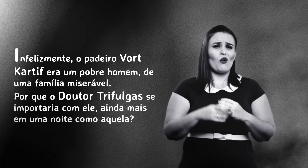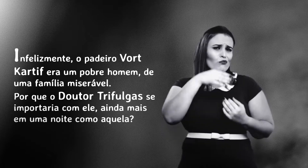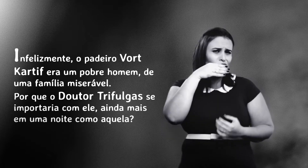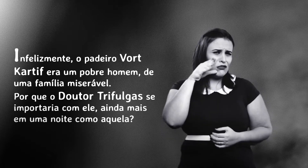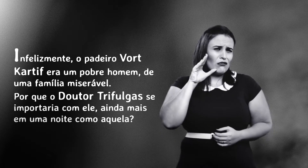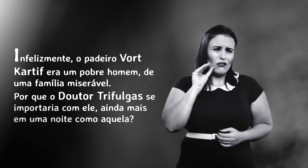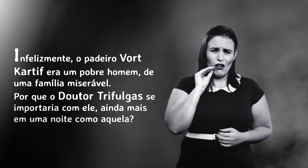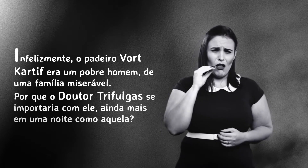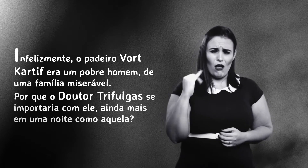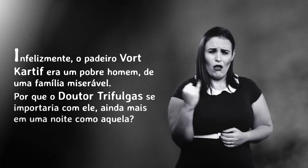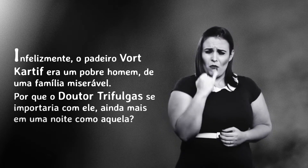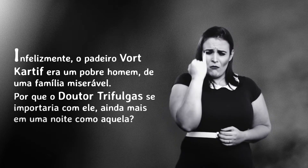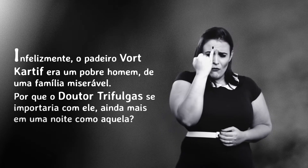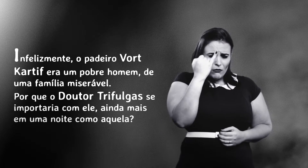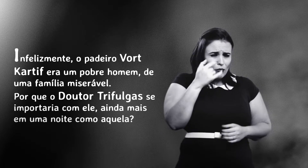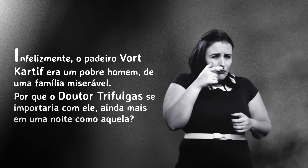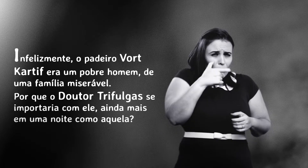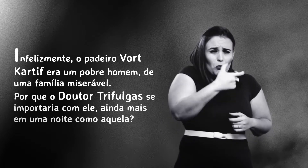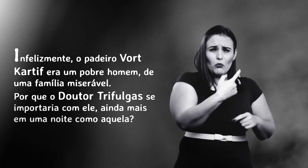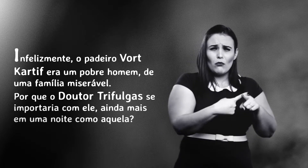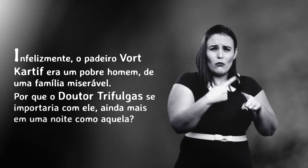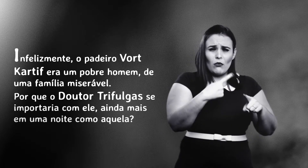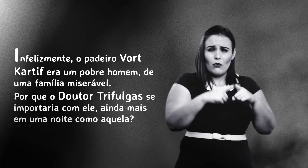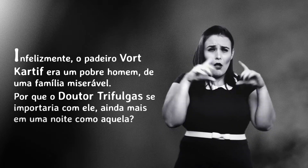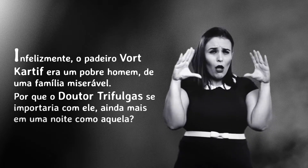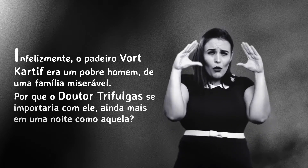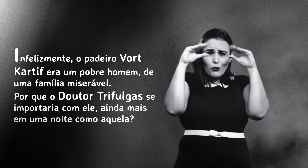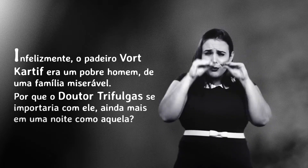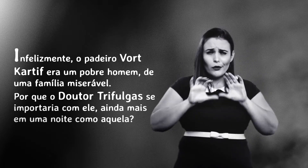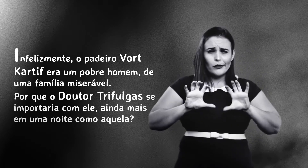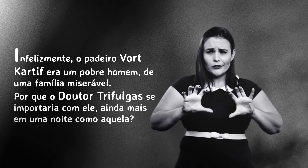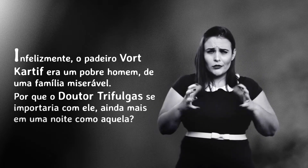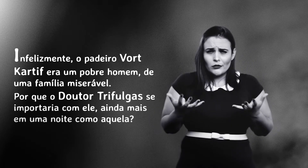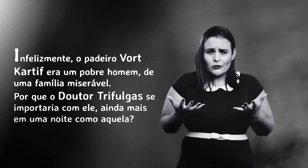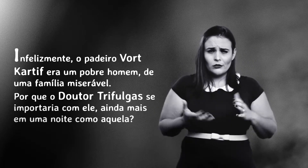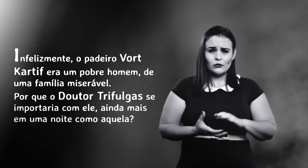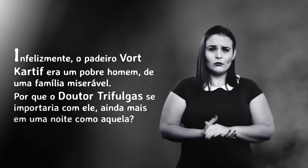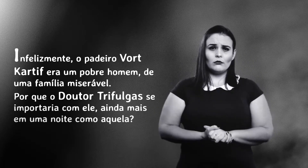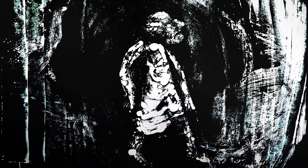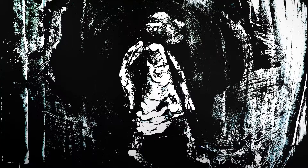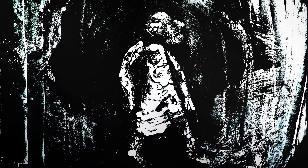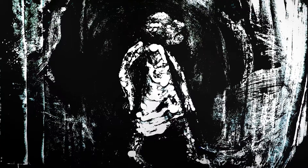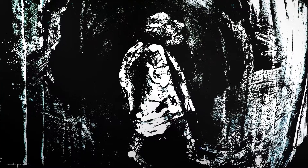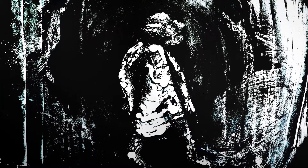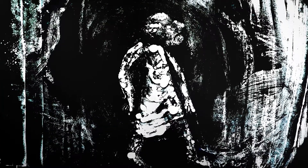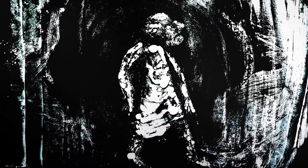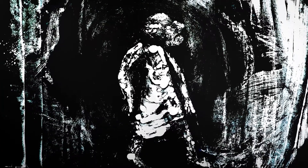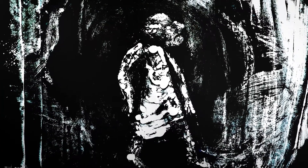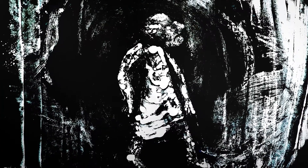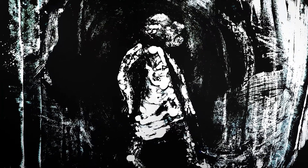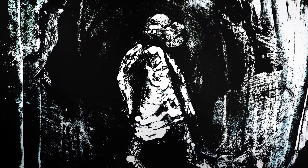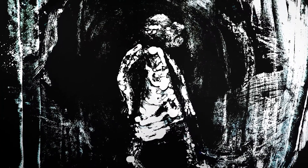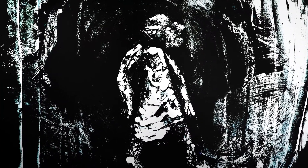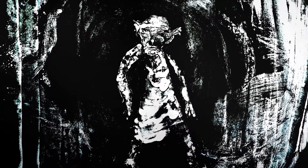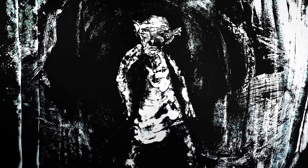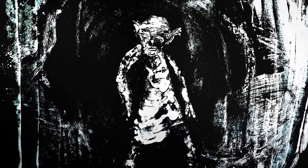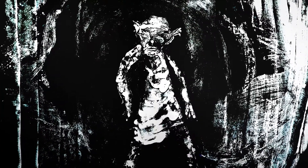Por que o Dr. Trifulgas se importaria com ele, ainda mais em uma noite como aquela? O Dr. Trifulgas, uma